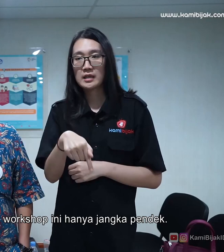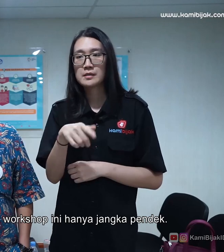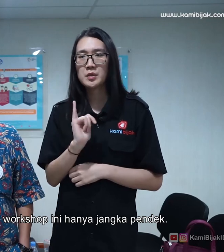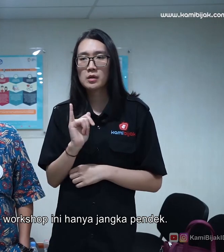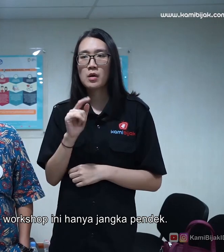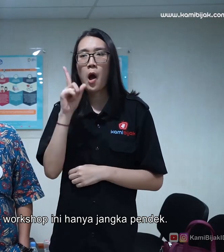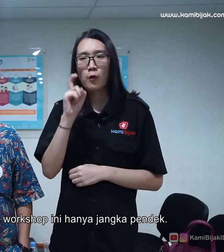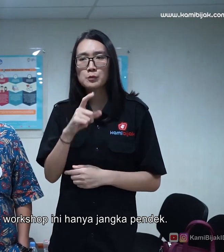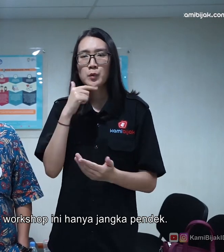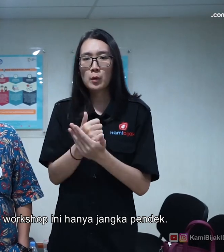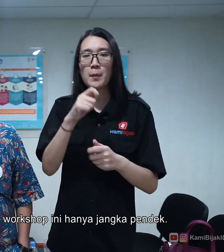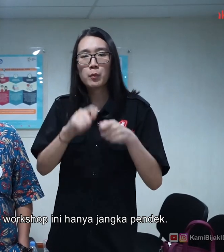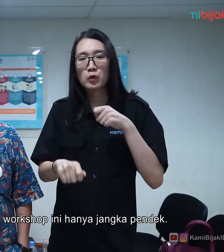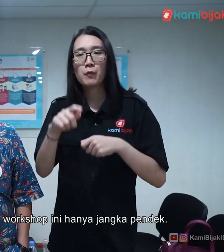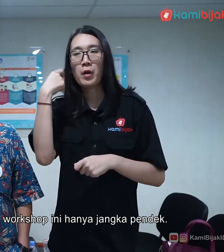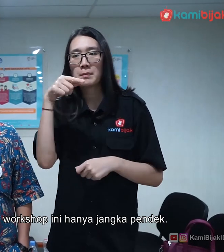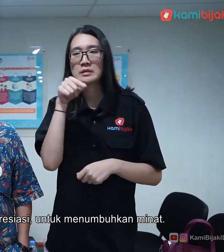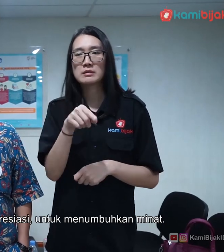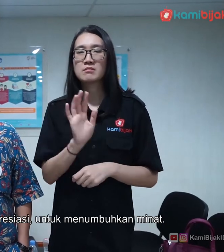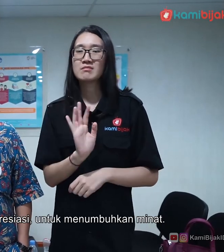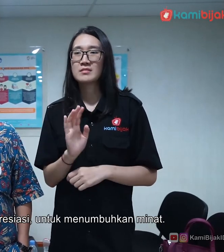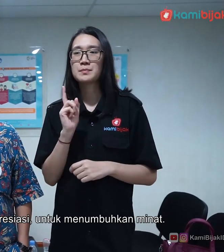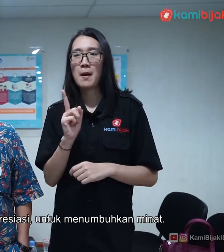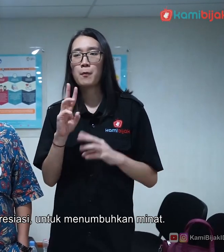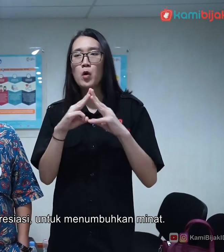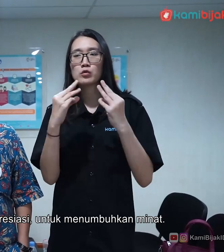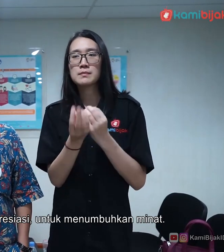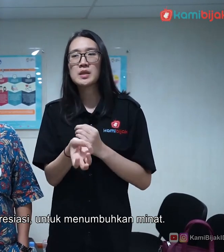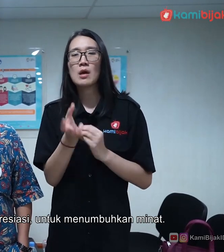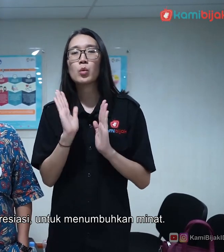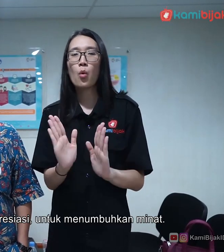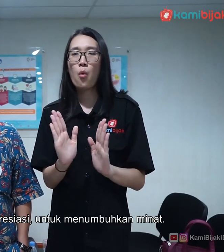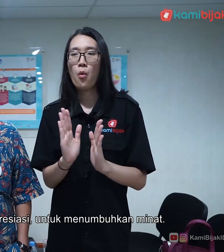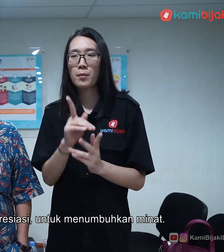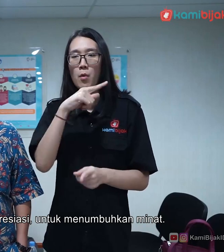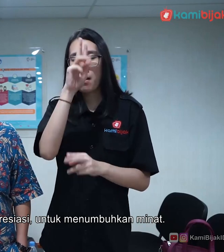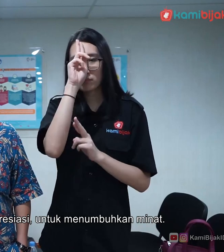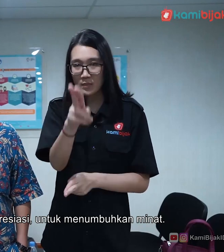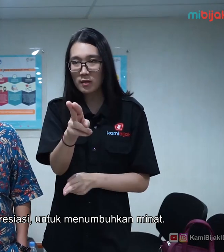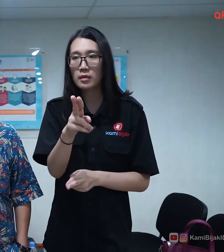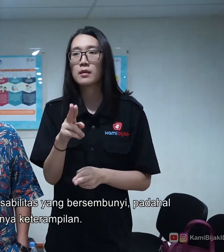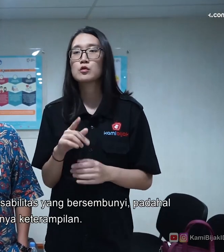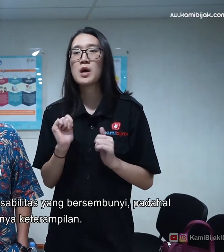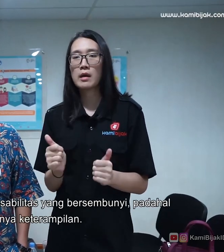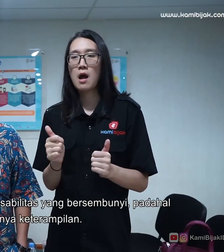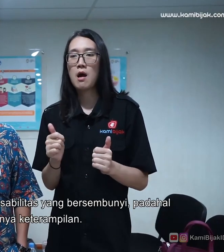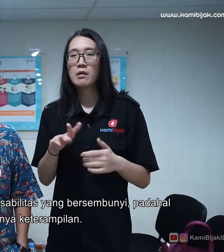sineas, karena workshop ini hanya jangka pendek, lebih ke apresiasi, menumbuhkan minat.